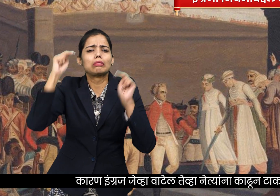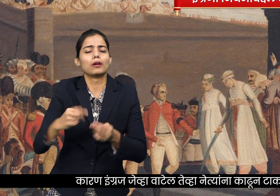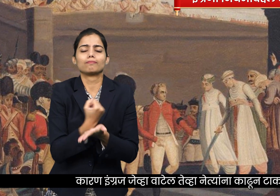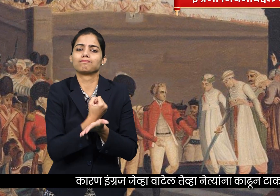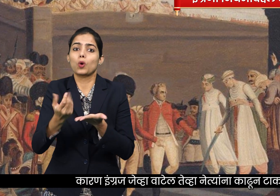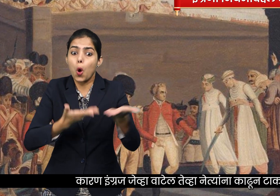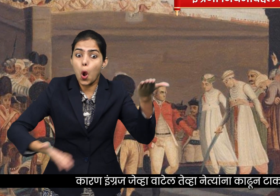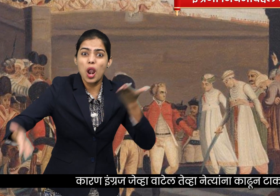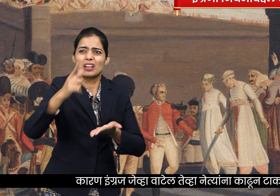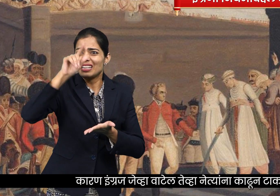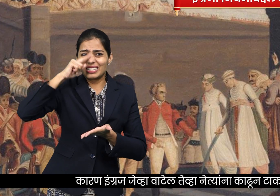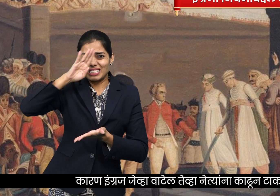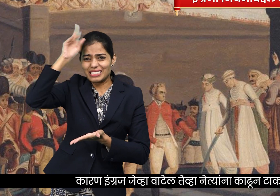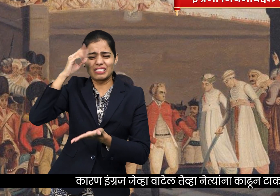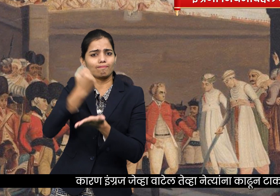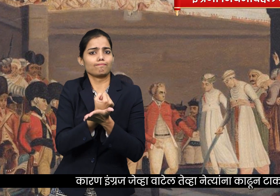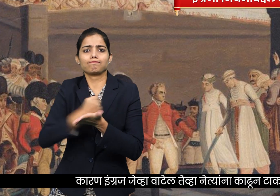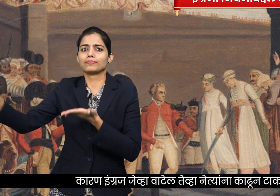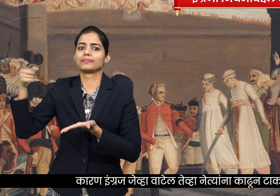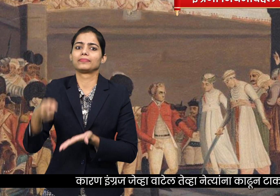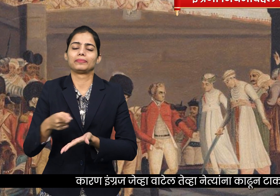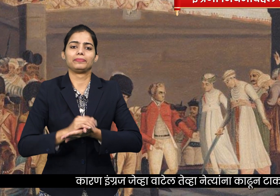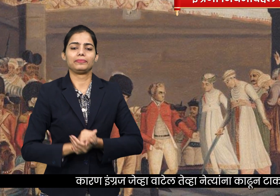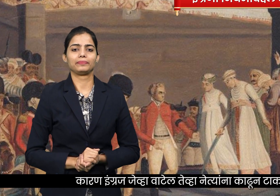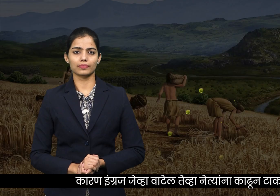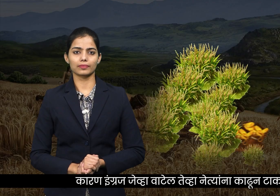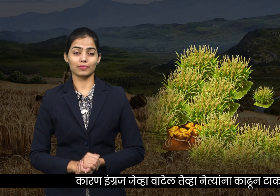तेव्हा नेत्यांना काढून टाकत असत.